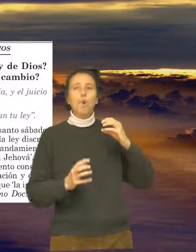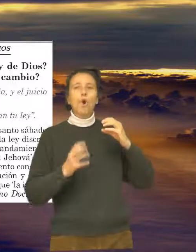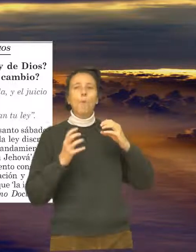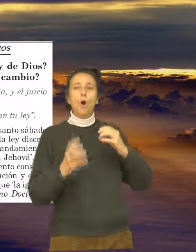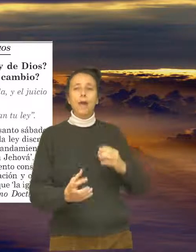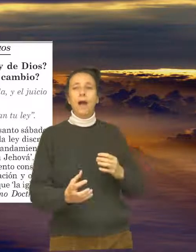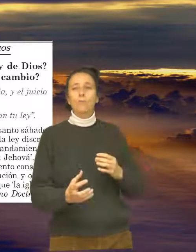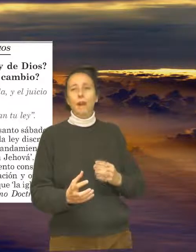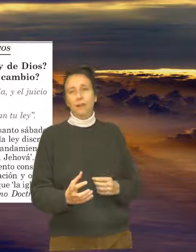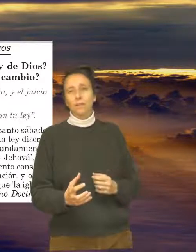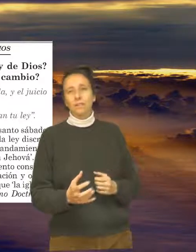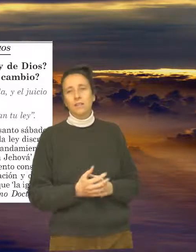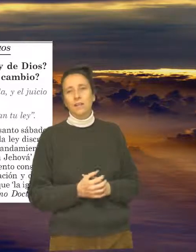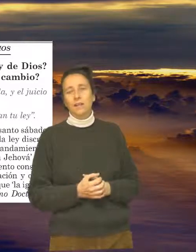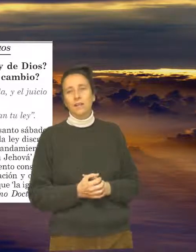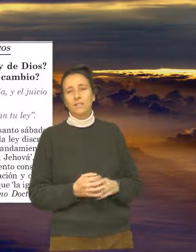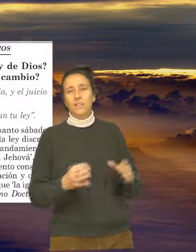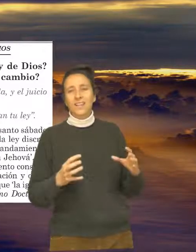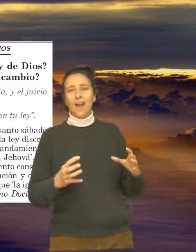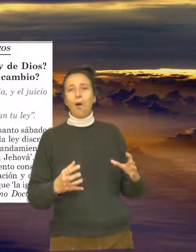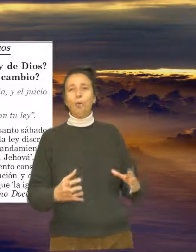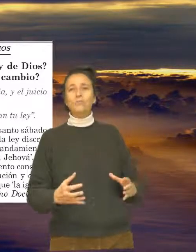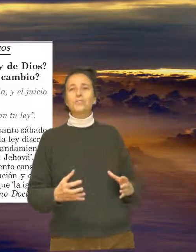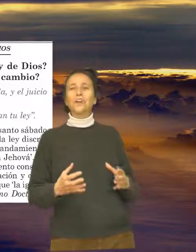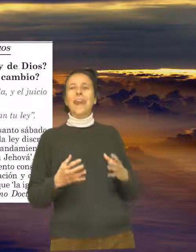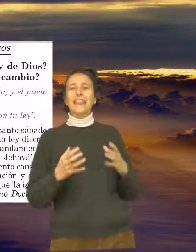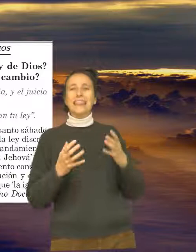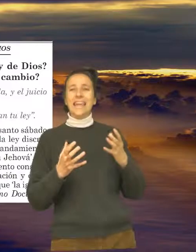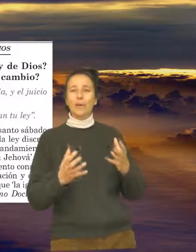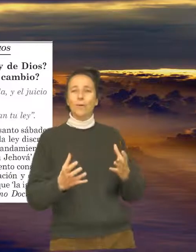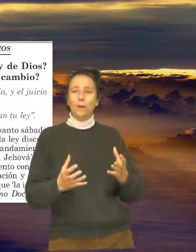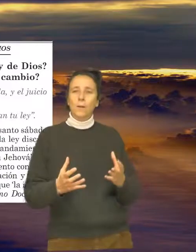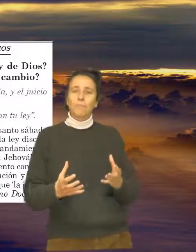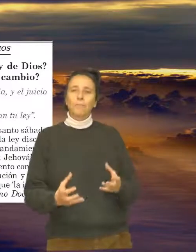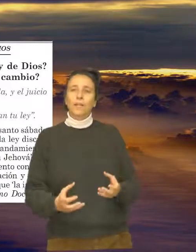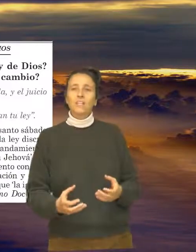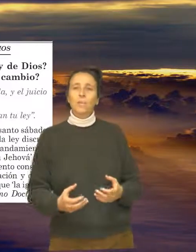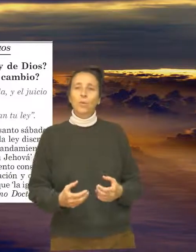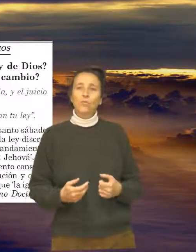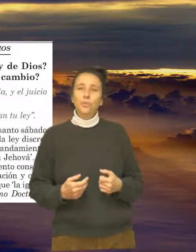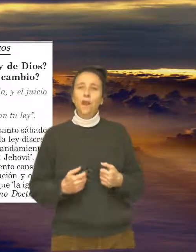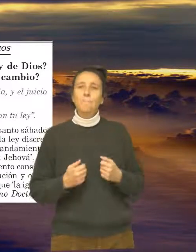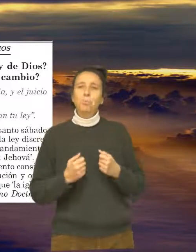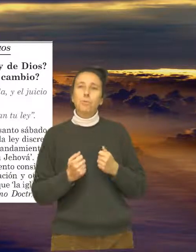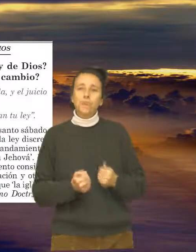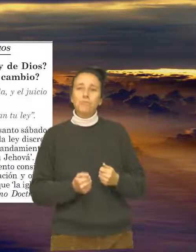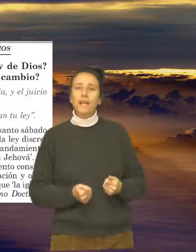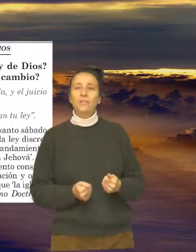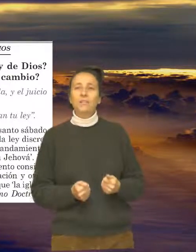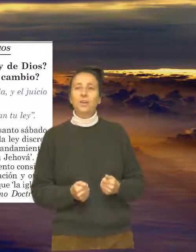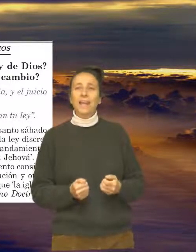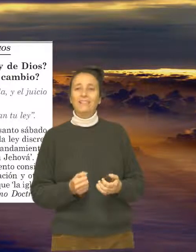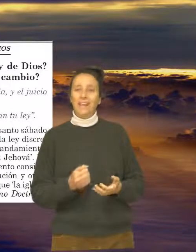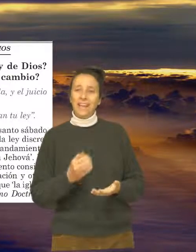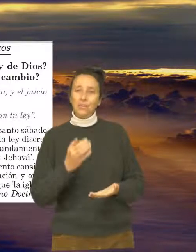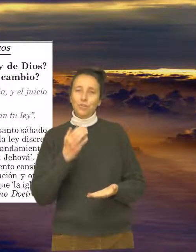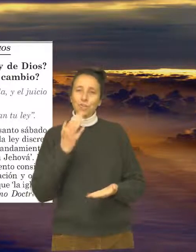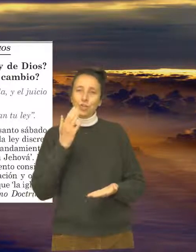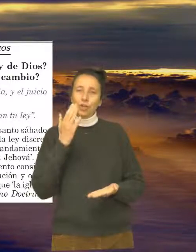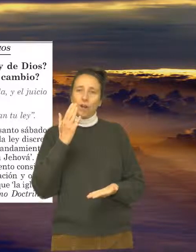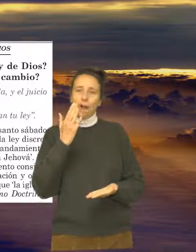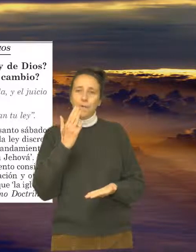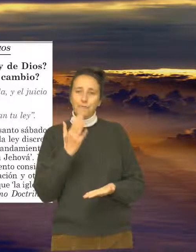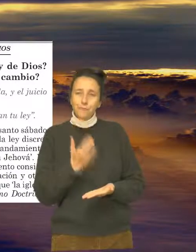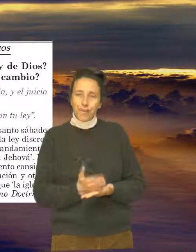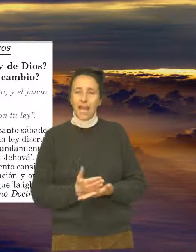situación provoca una crisis en la iglesia. Se da un zarandeo y se produce una purificación entre aquellos